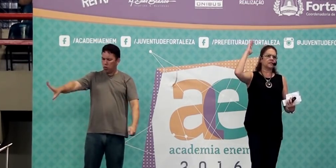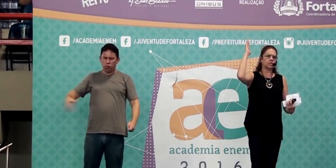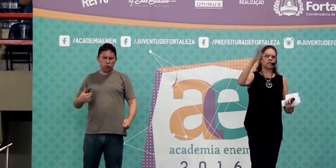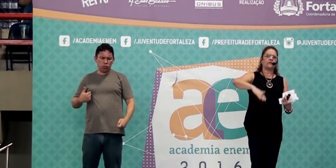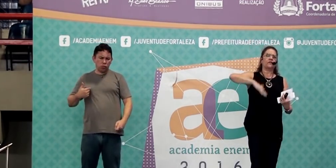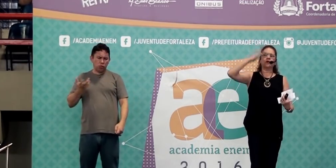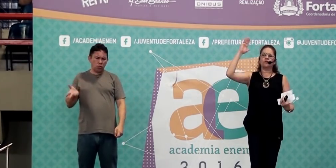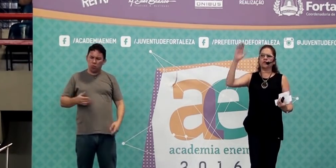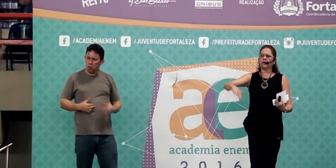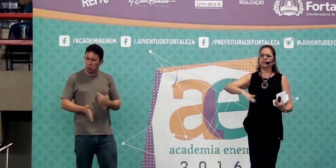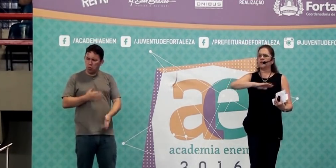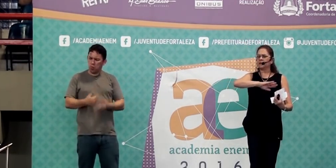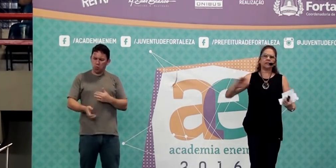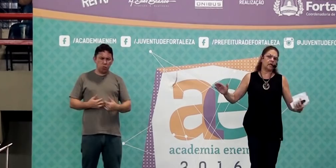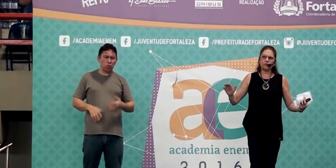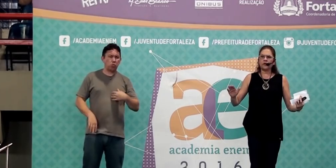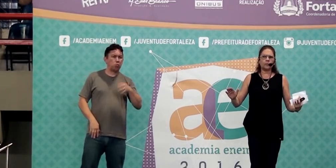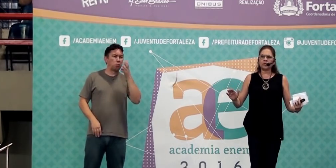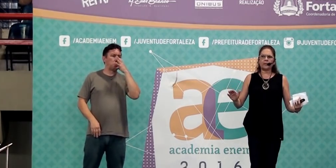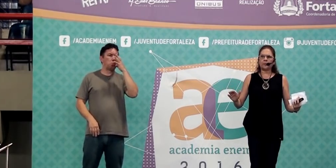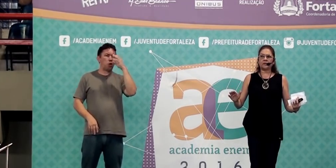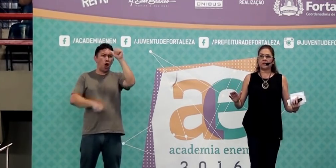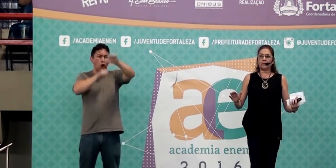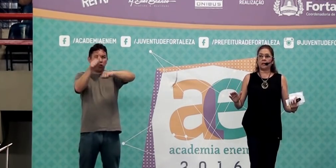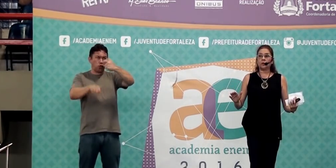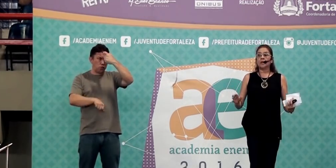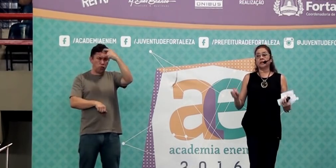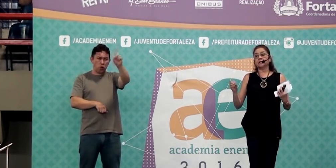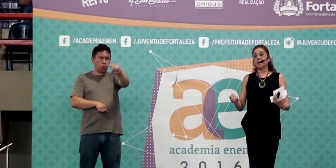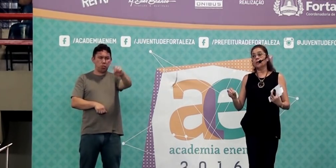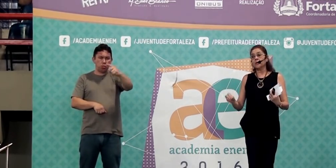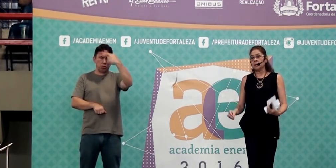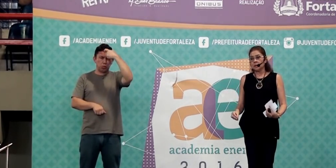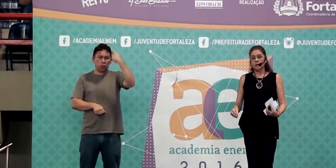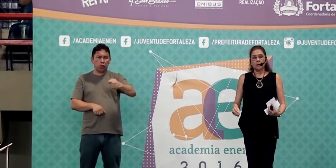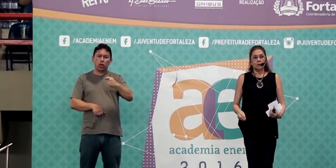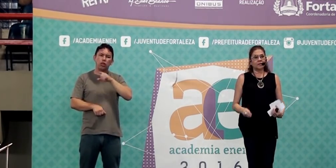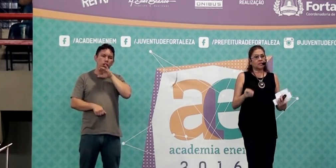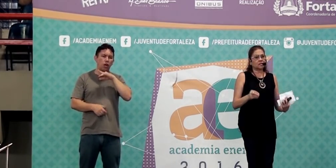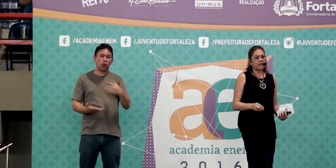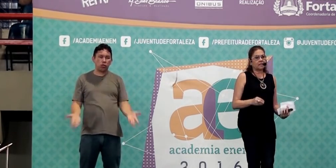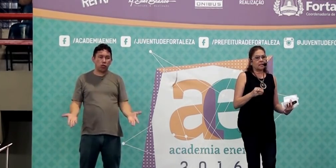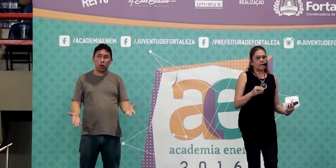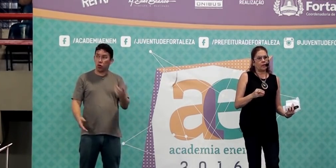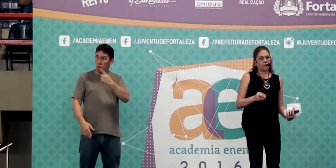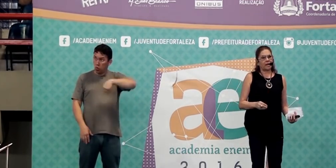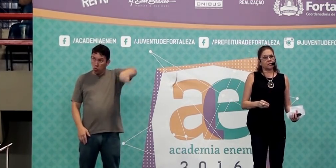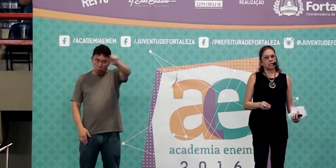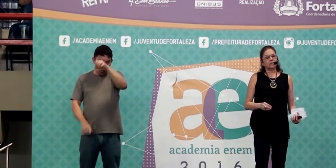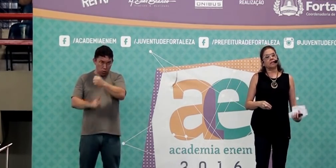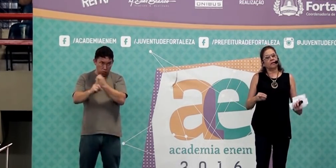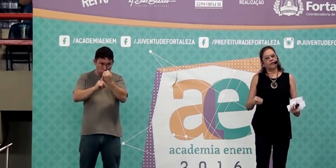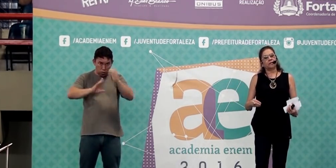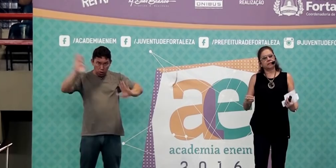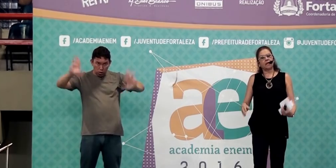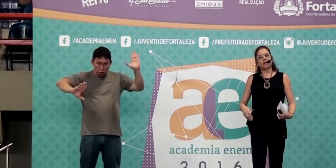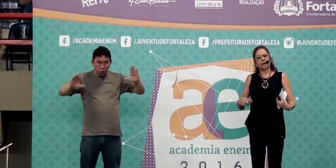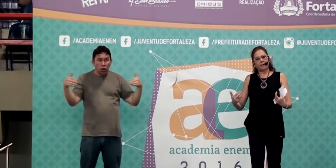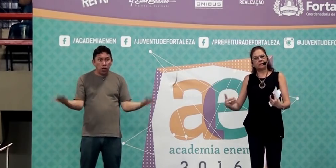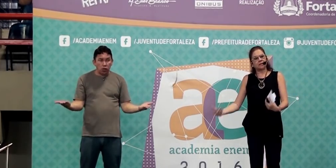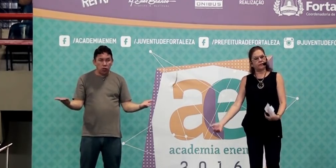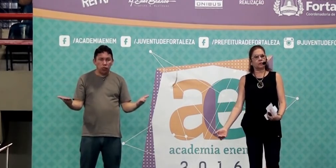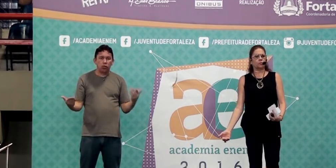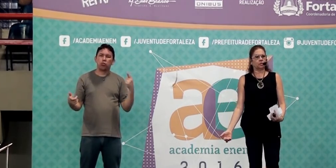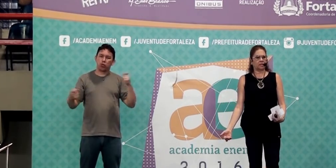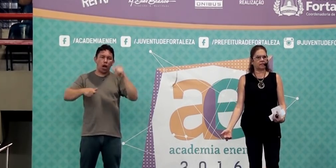ler, eu vou assistir TV, eu vou ver os fatos e não vou mudar meu pensamento. Isso é ruim. Uma sociedade democrática significa dizer que ela